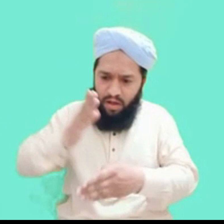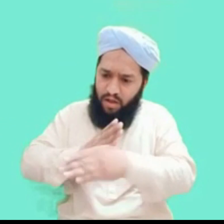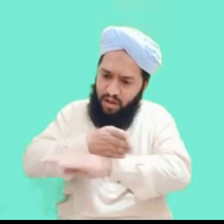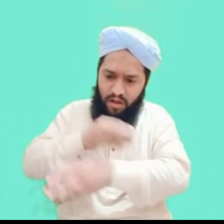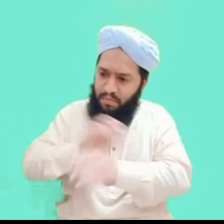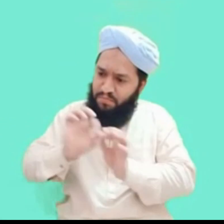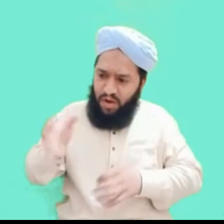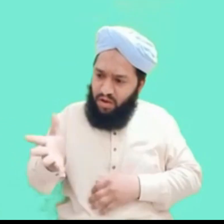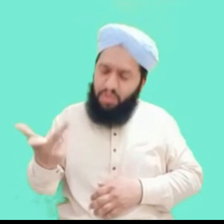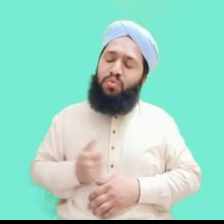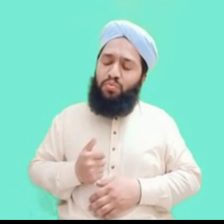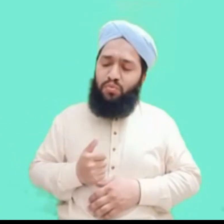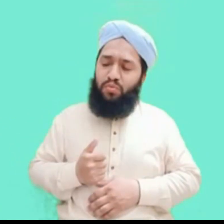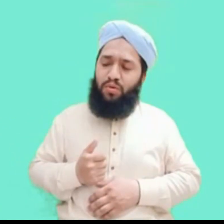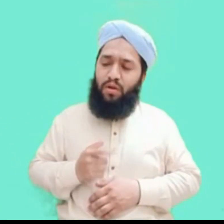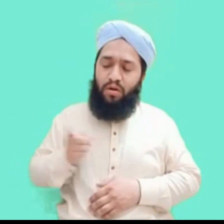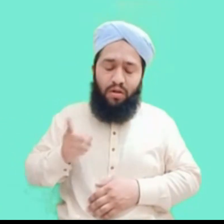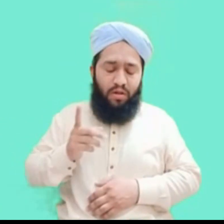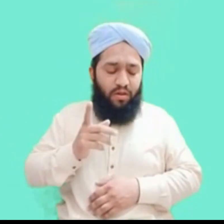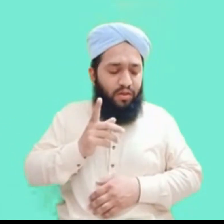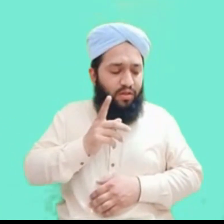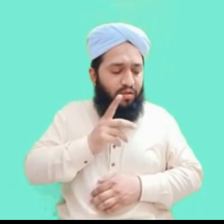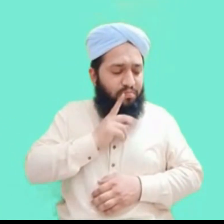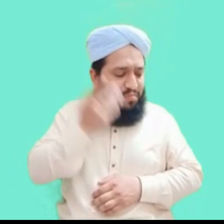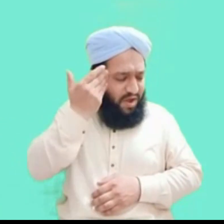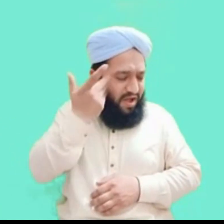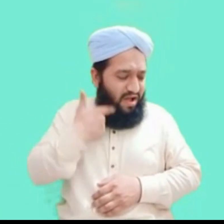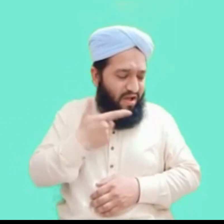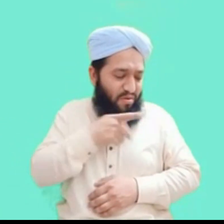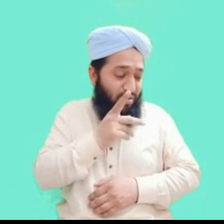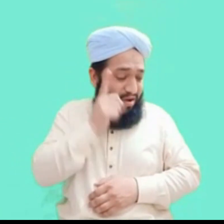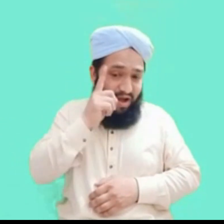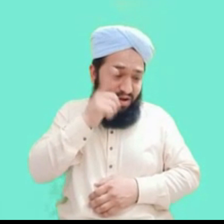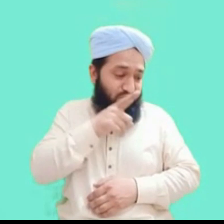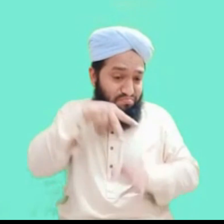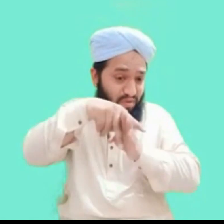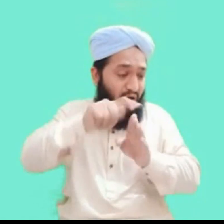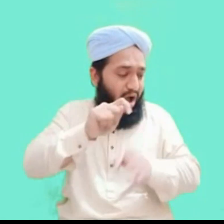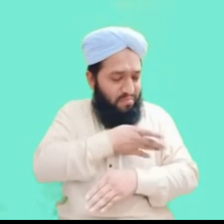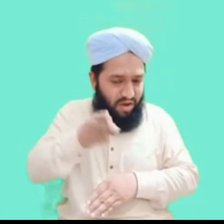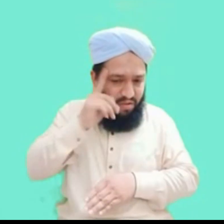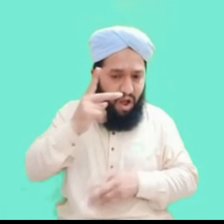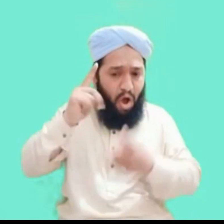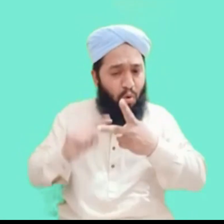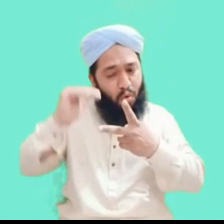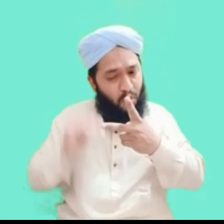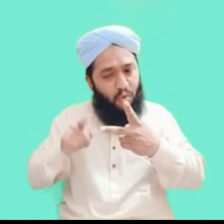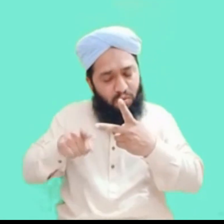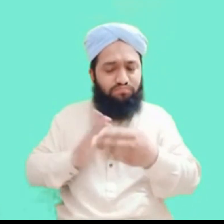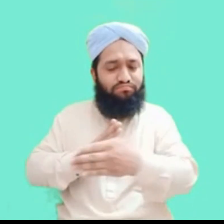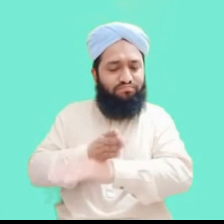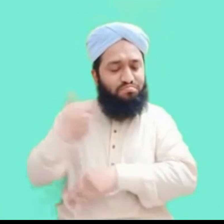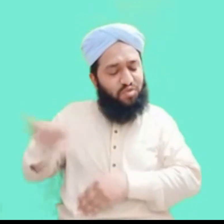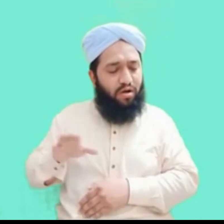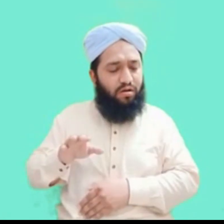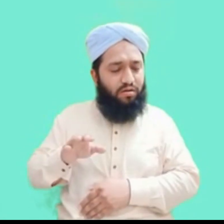ہیں، آپ اس سے فائدہ اٹھاتے ہیں، گوشت ہی بانٹنا تھا تو میں نے سیکنڈ کیٹیگری کا اونٹ ذبح کر دیا۔ آپ رضی اللہ